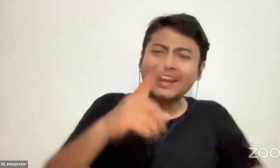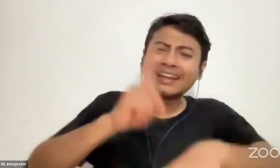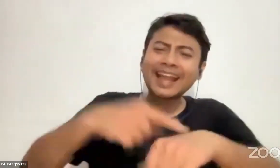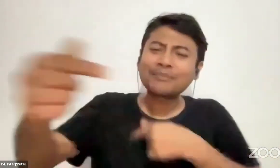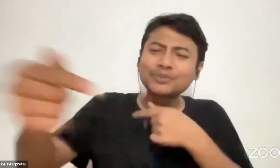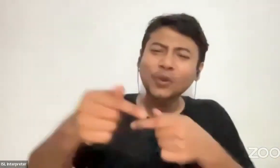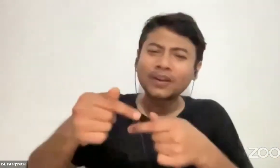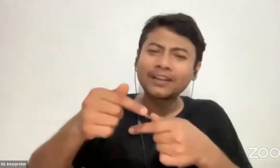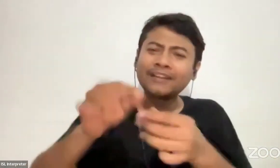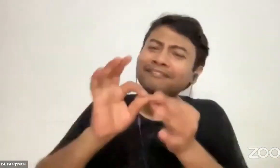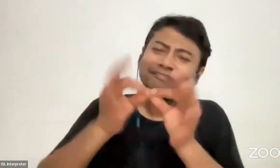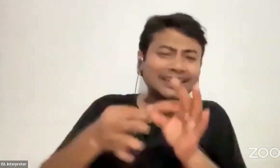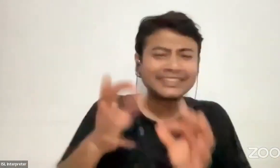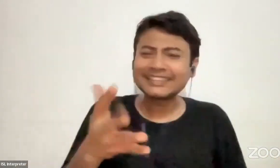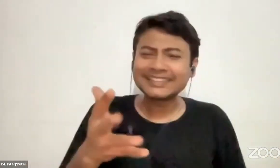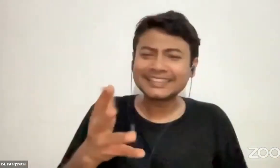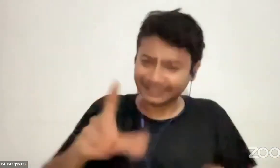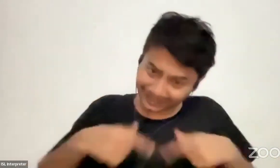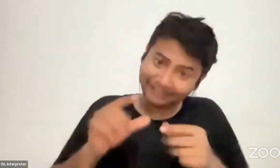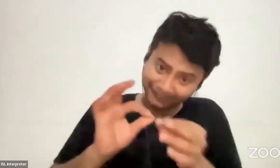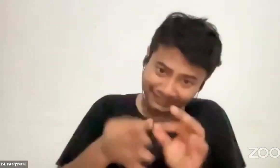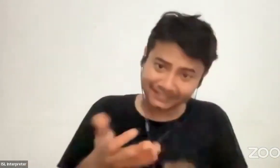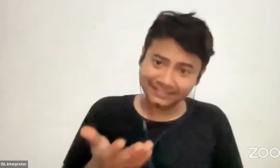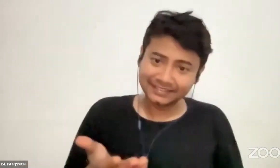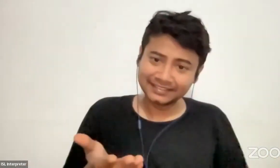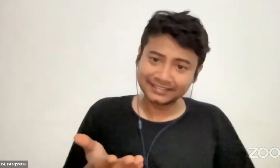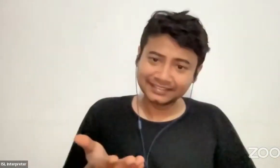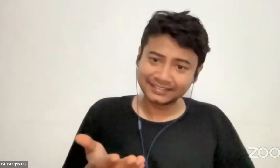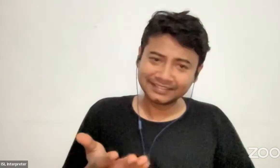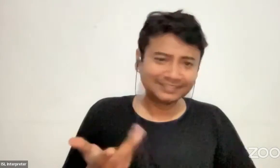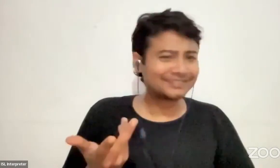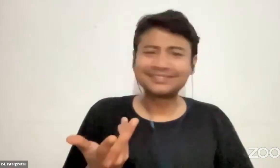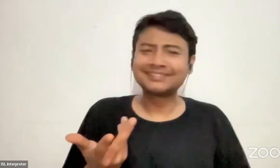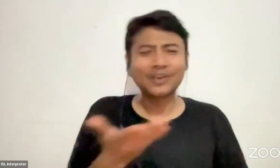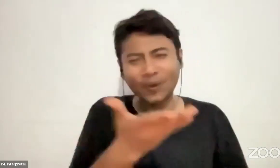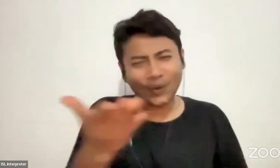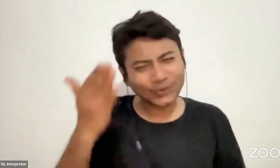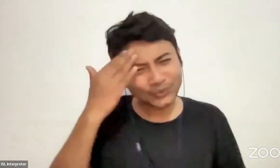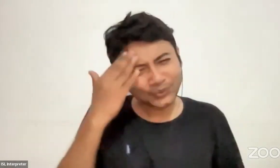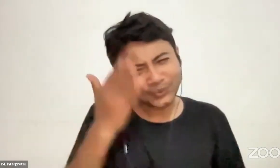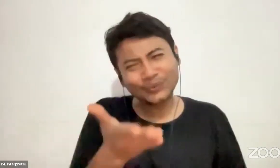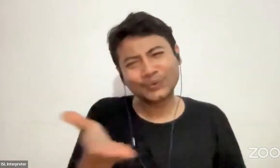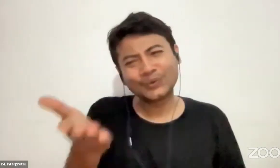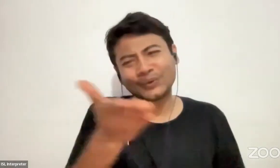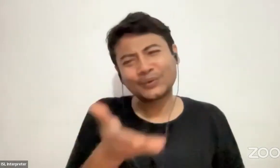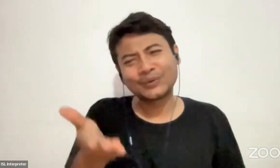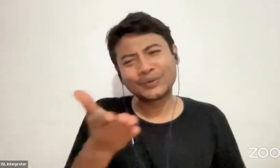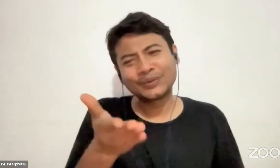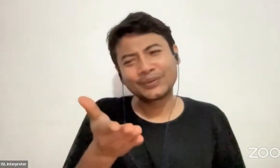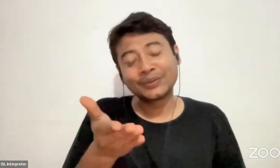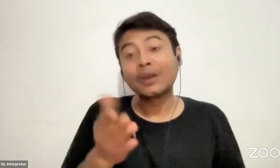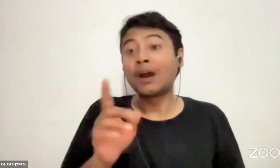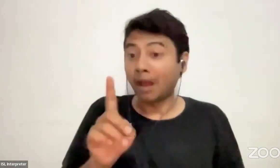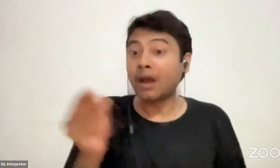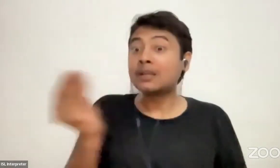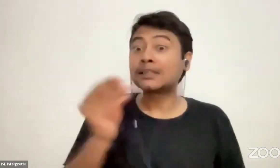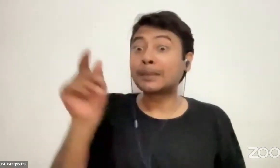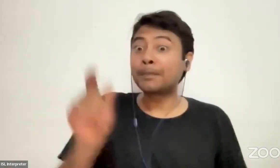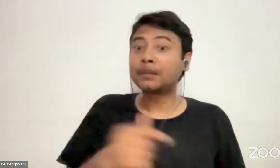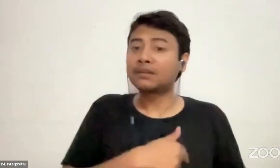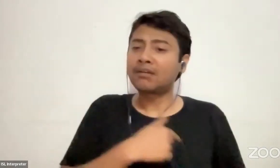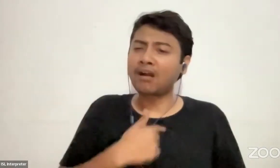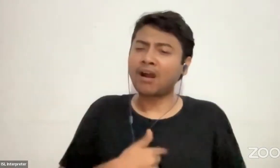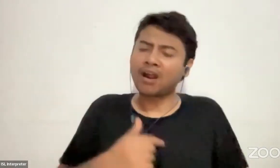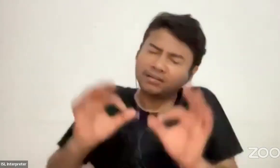हैं, 80, 85, 90। कोई बहुत पुण्य आत्मा व्यक्ति हुआ तो 100 वर्ष खींच जाए, बहुत बड़ी बात। तो